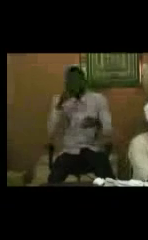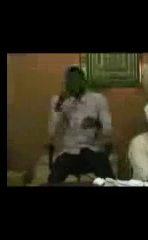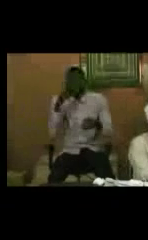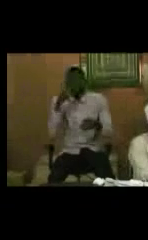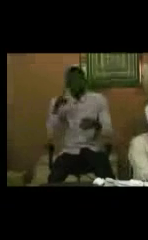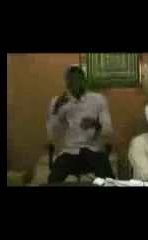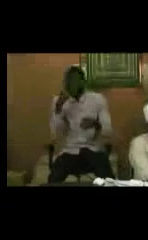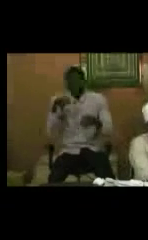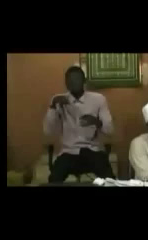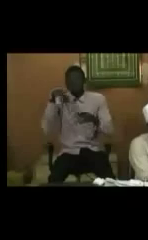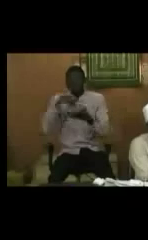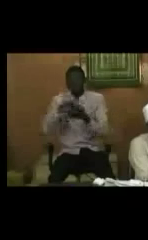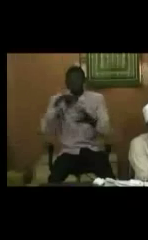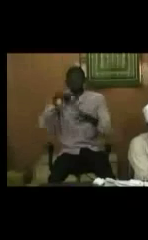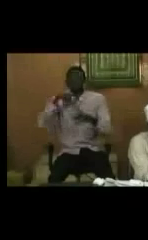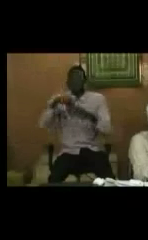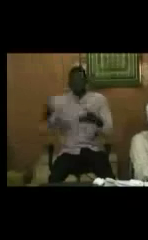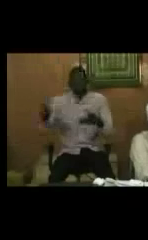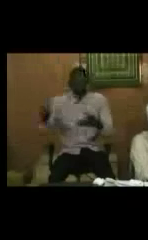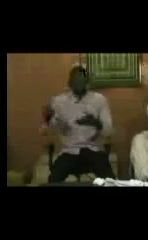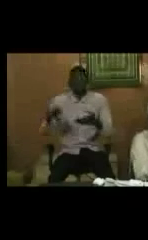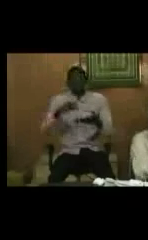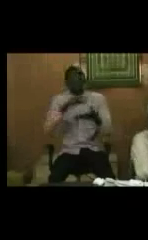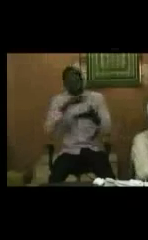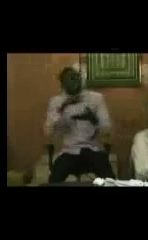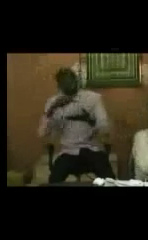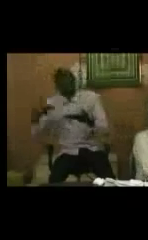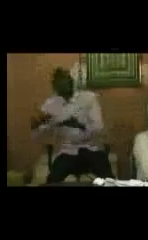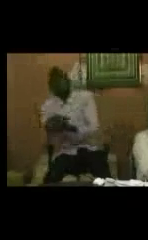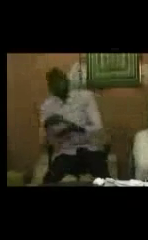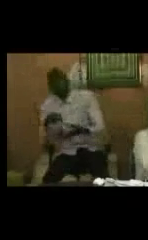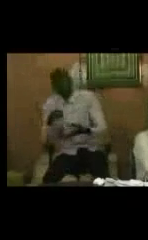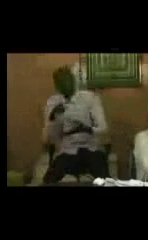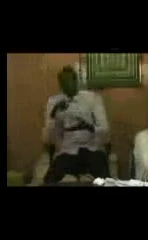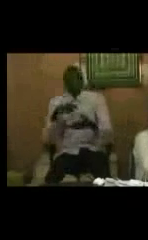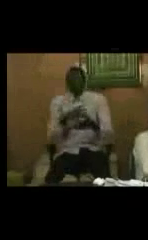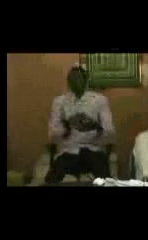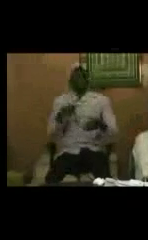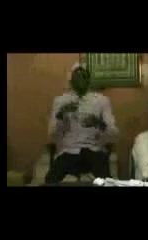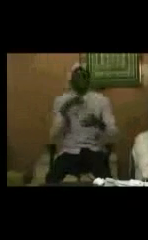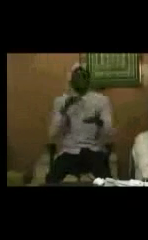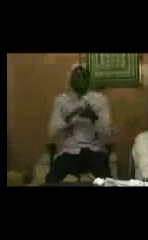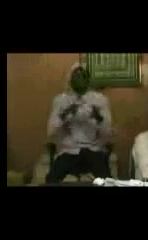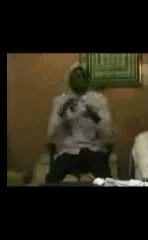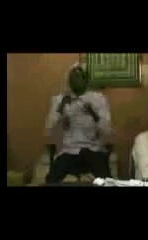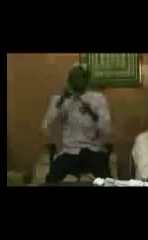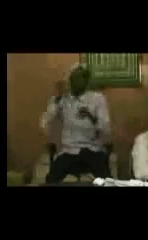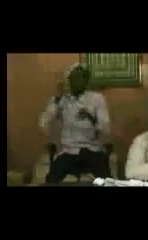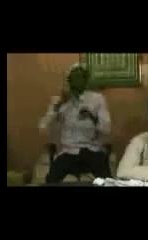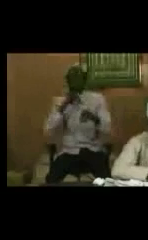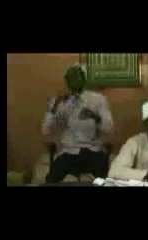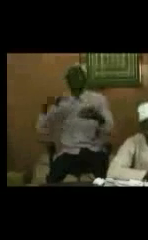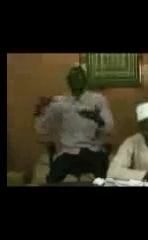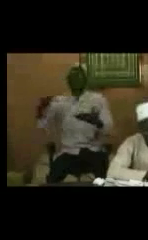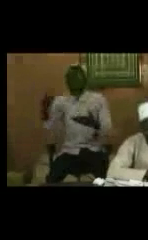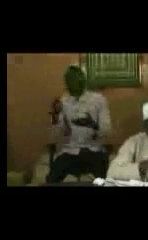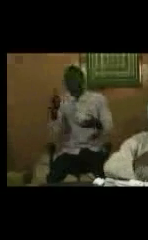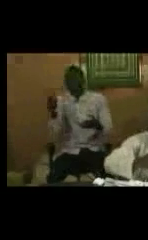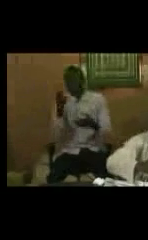un bo se un bo se un operate pelu Qur'an wa ni o abi now